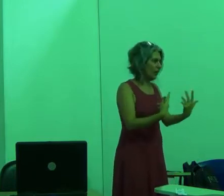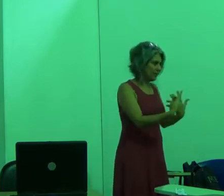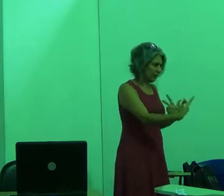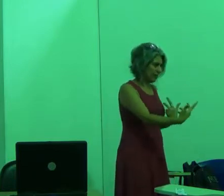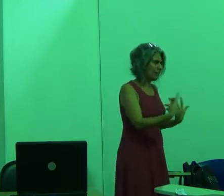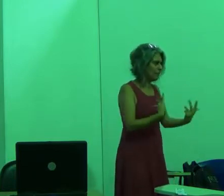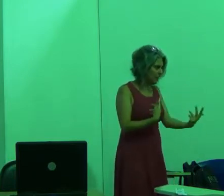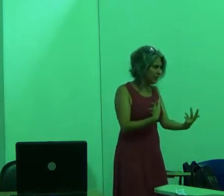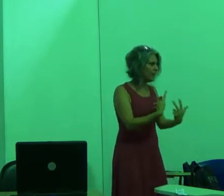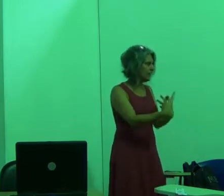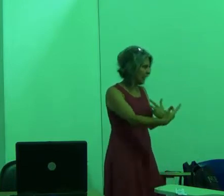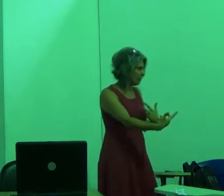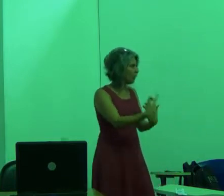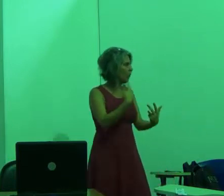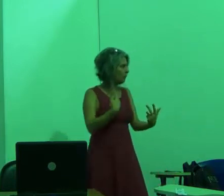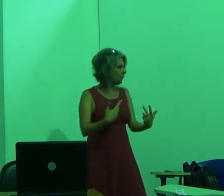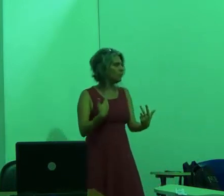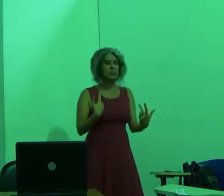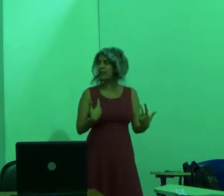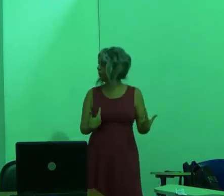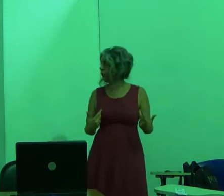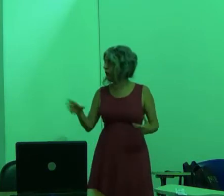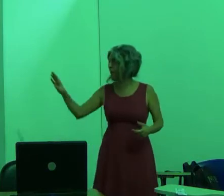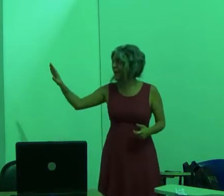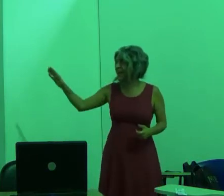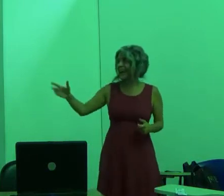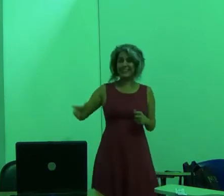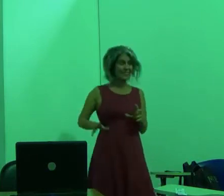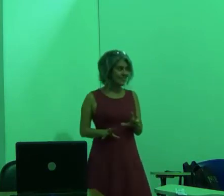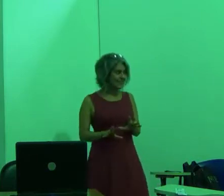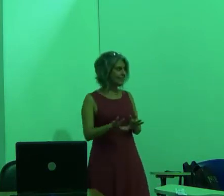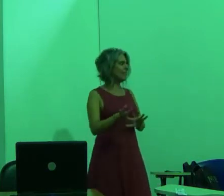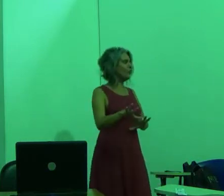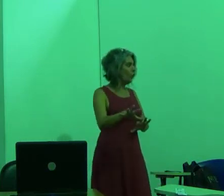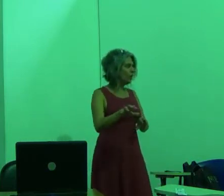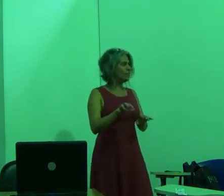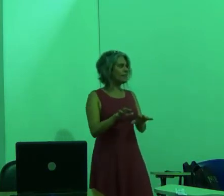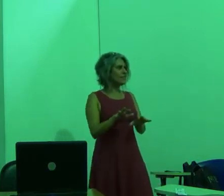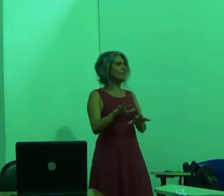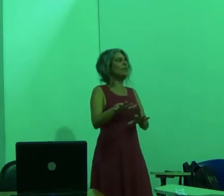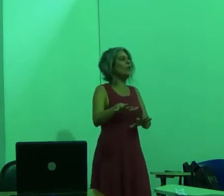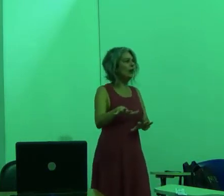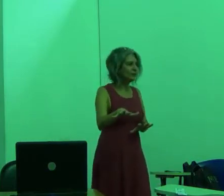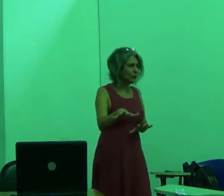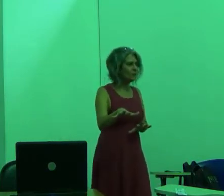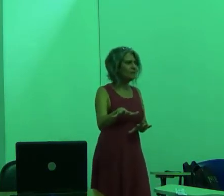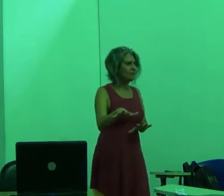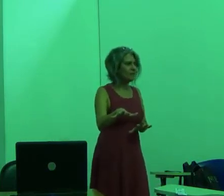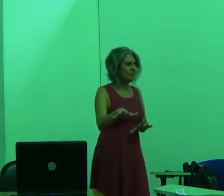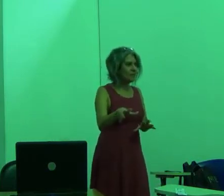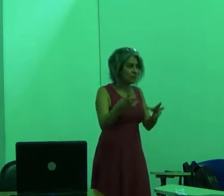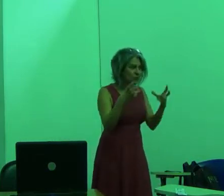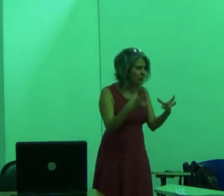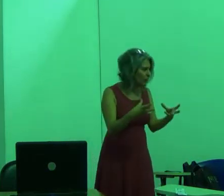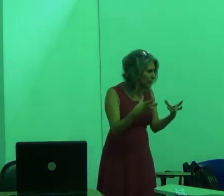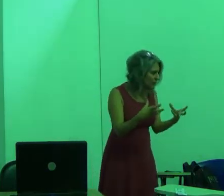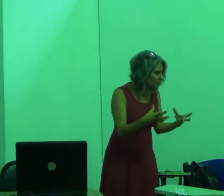correlação dessa vida que ele leva com a vida de escritor. A instância escritor está se insinuando, mas o trabalho inscricional,